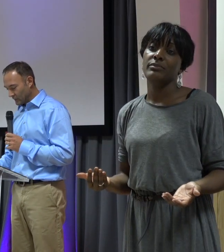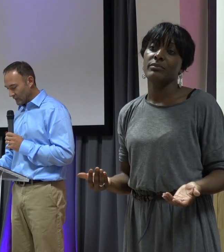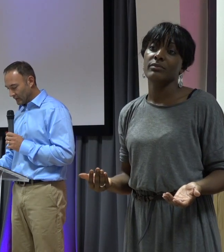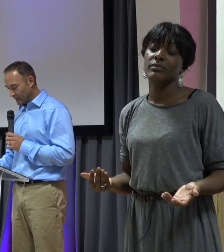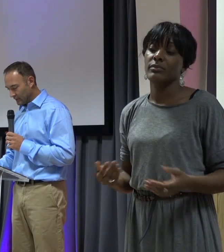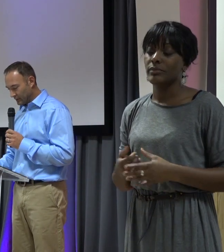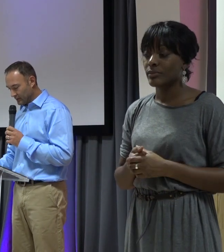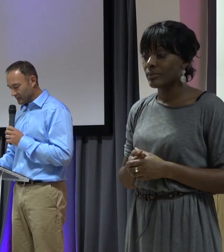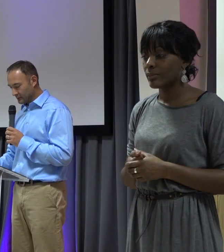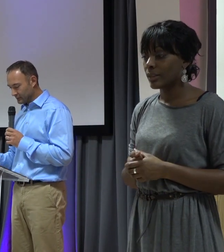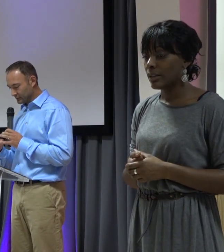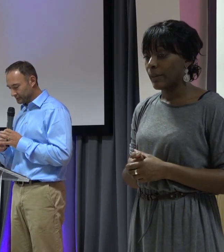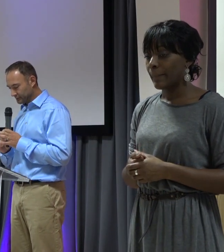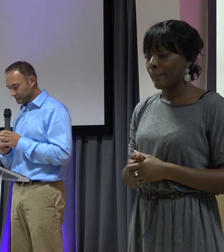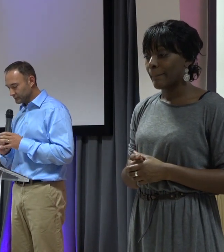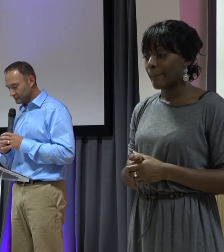ces